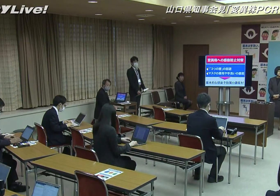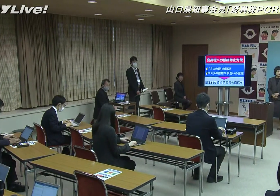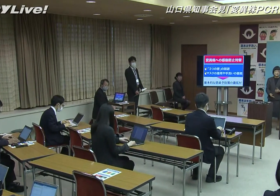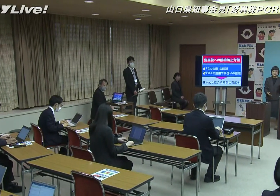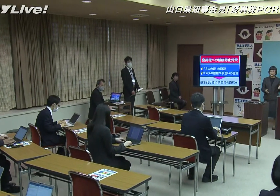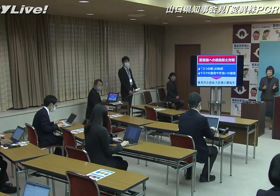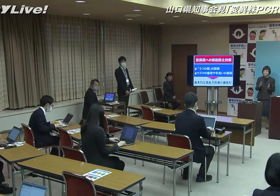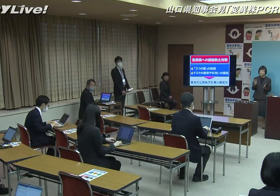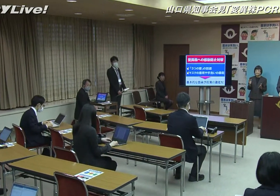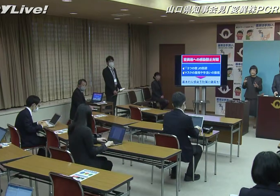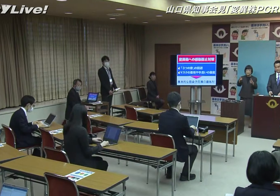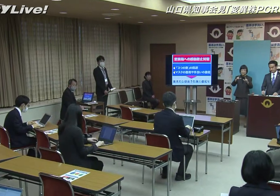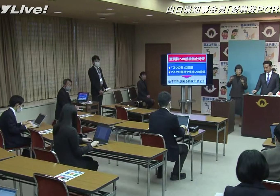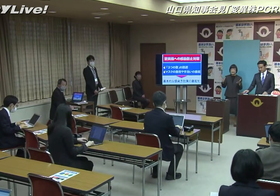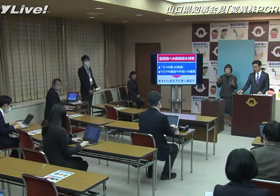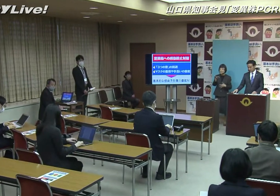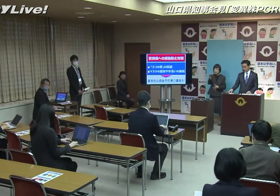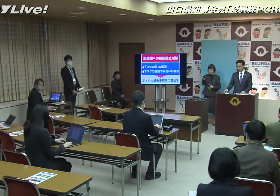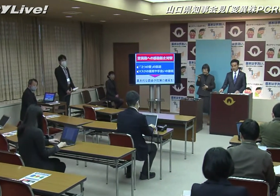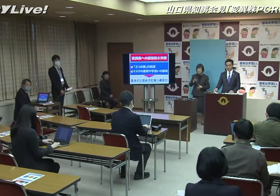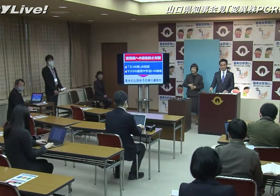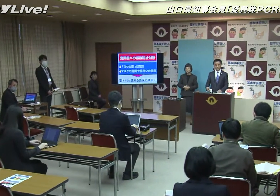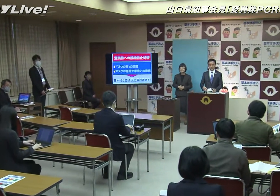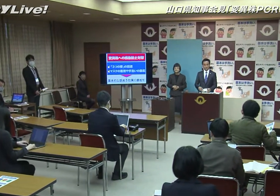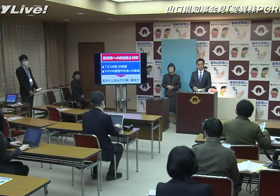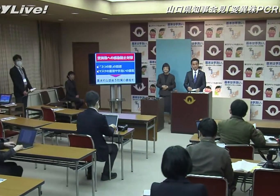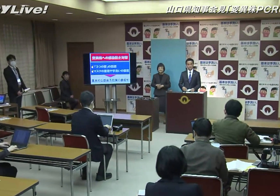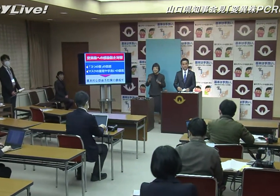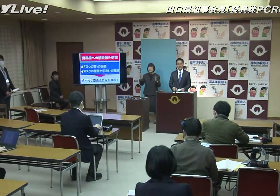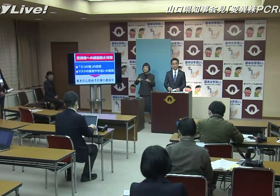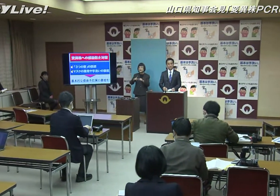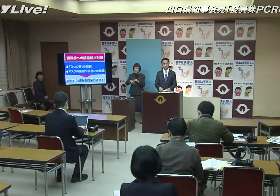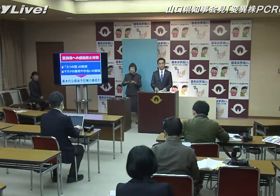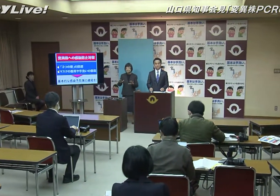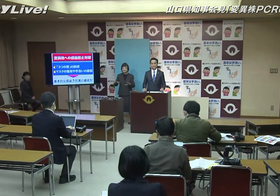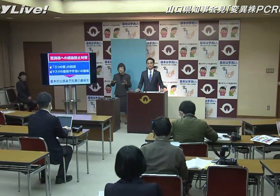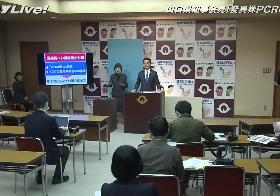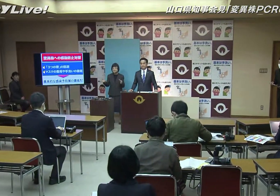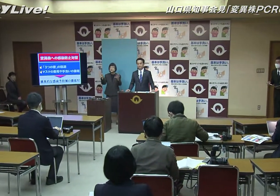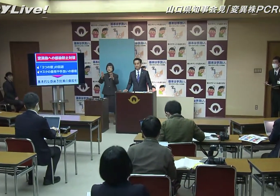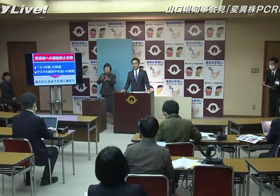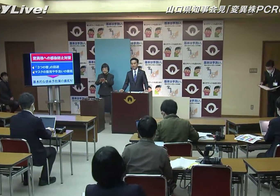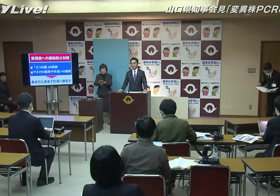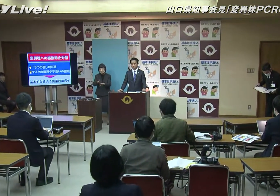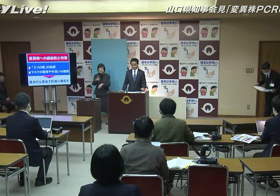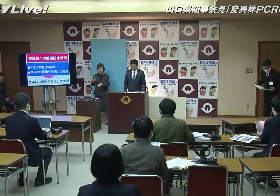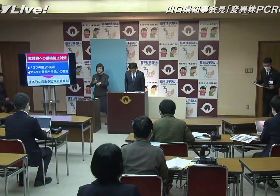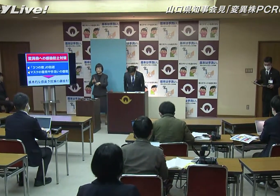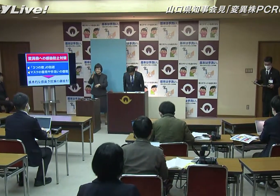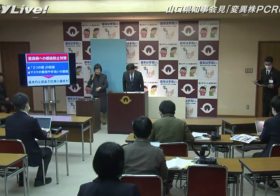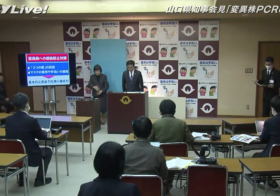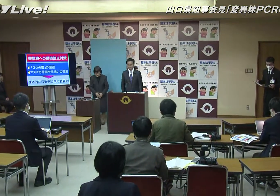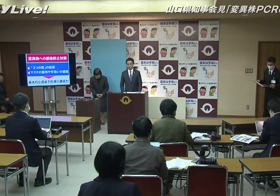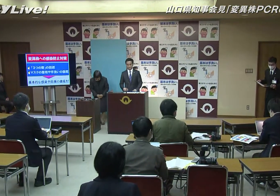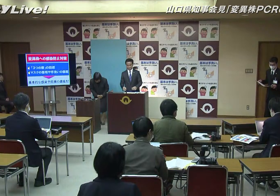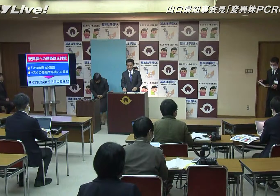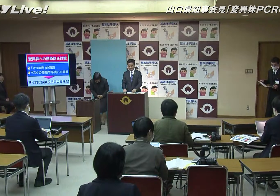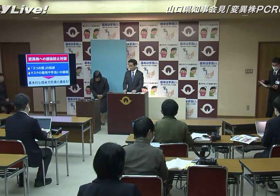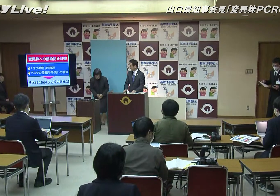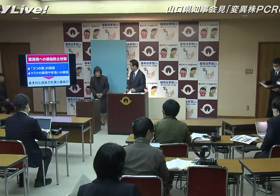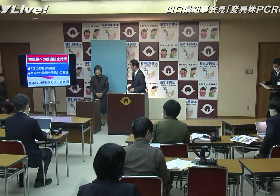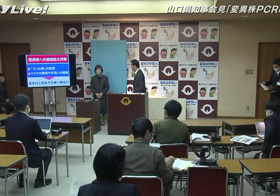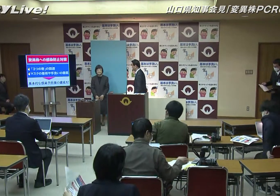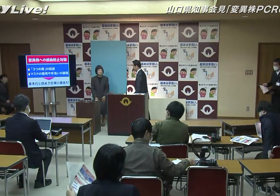よろしいでしょうか。大丈夫でしたら以上で終了いたします。